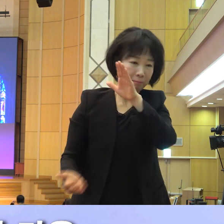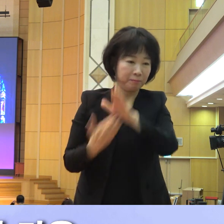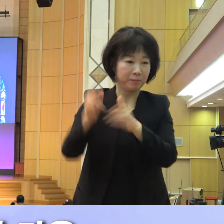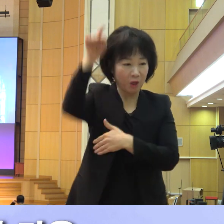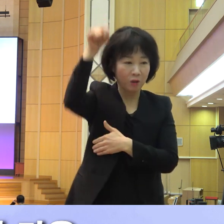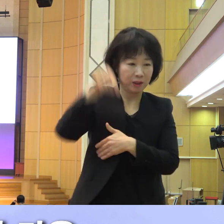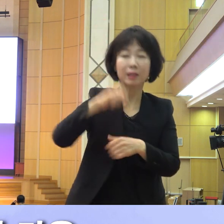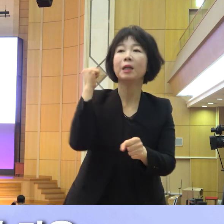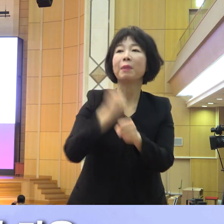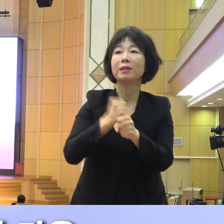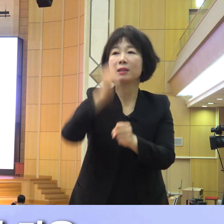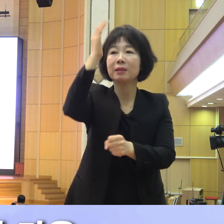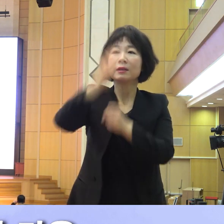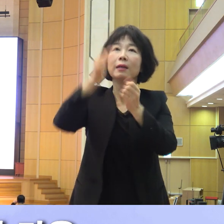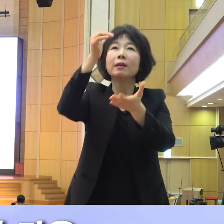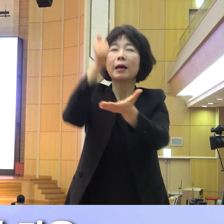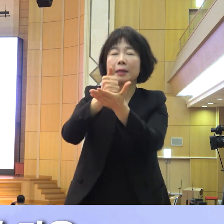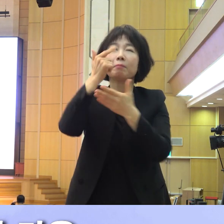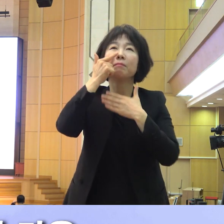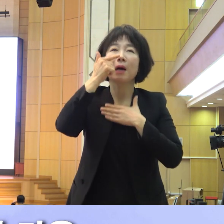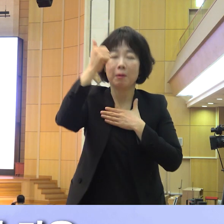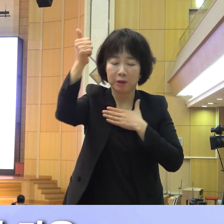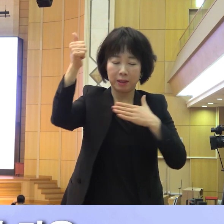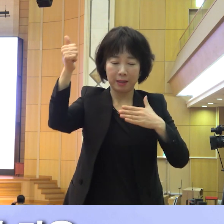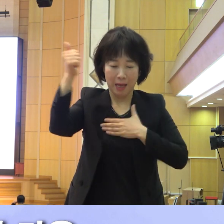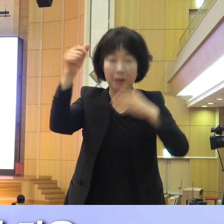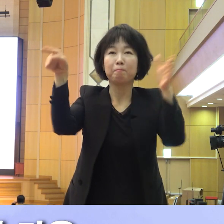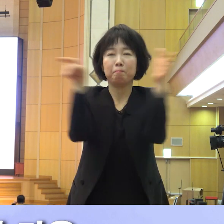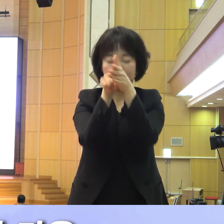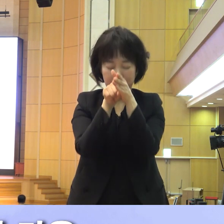전능하사 천지를 만드신 하나님 아버지를 내가